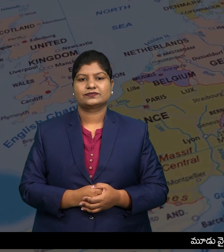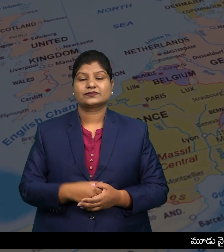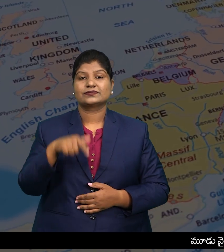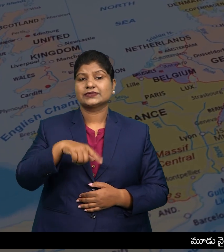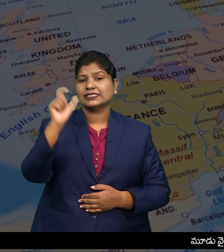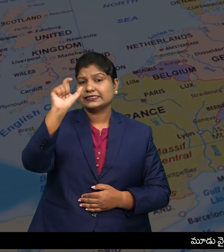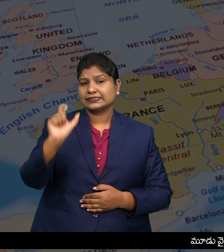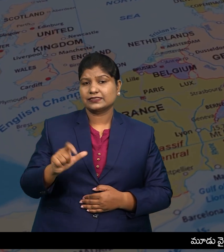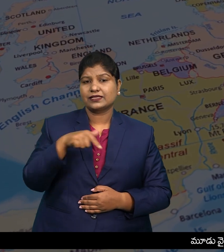మూడు వైపులా సముద్రం చుట్టబడి